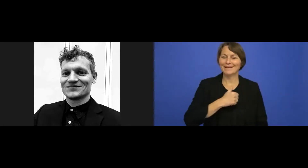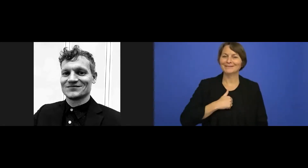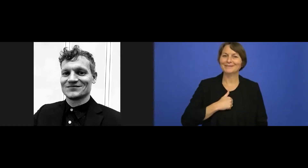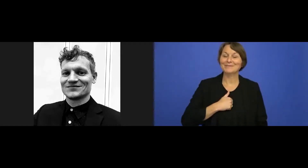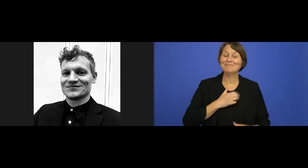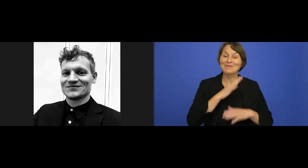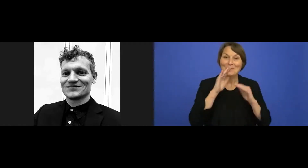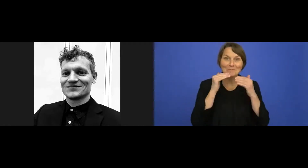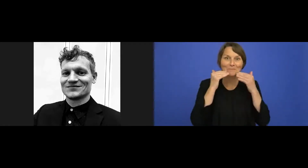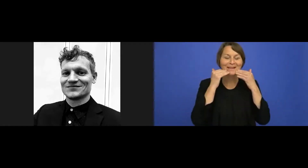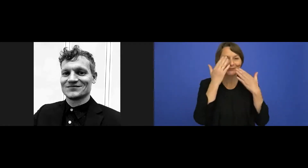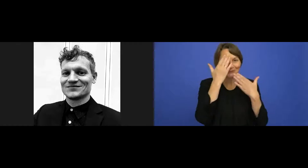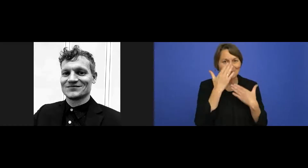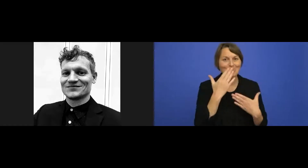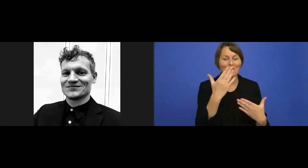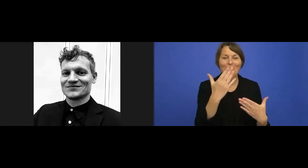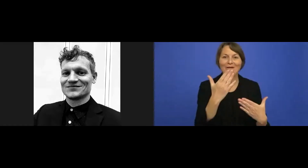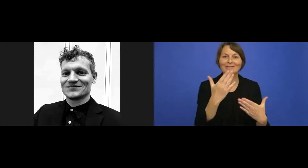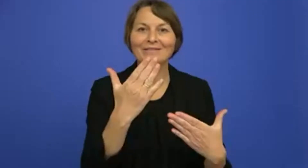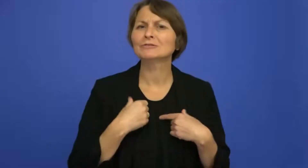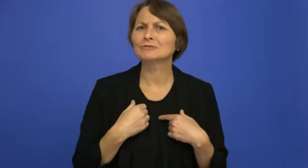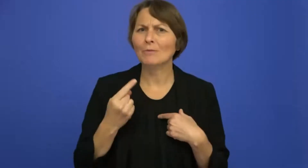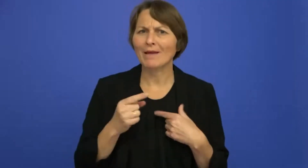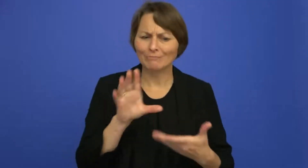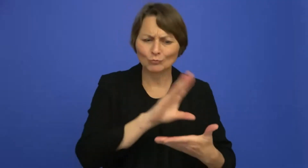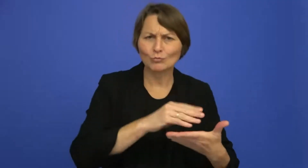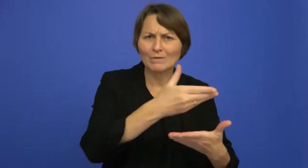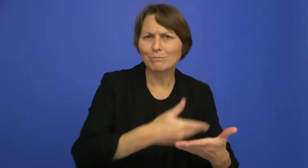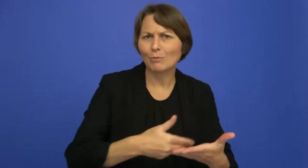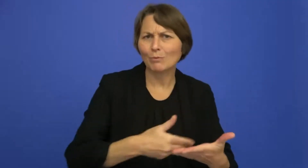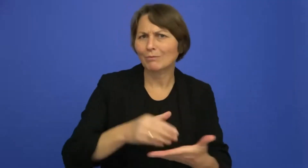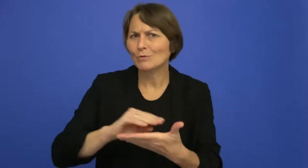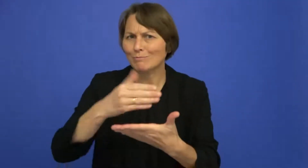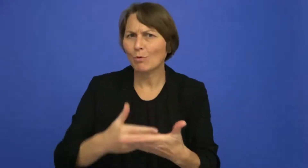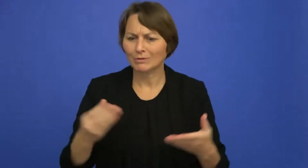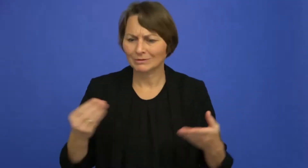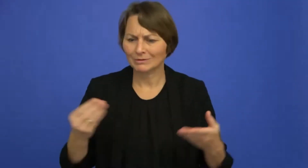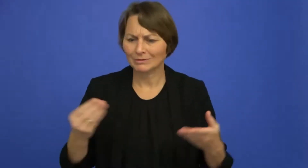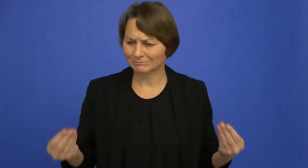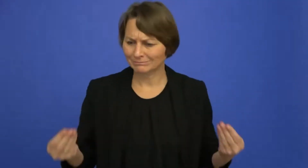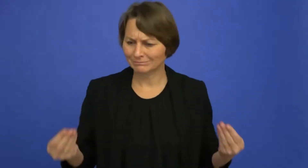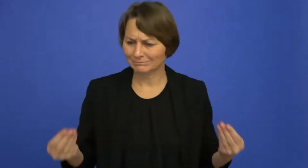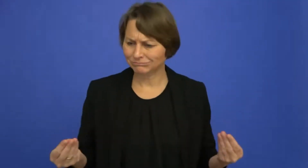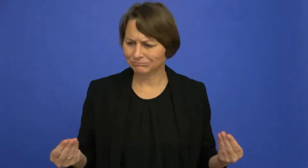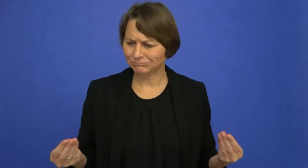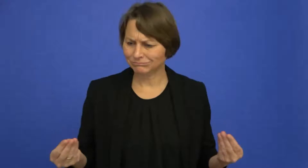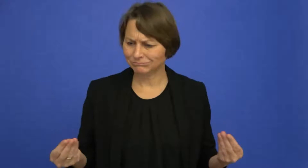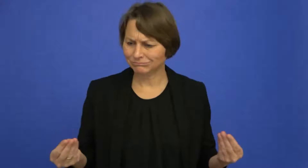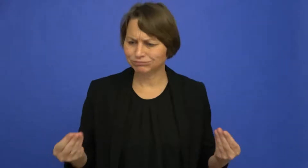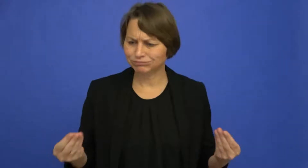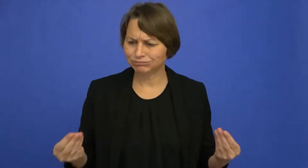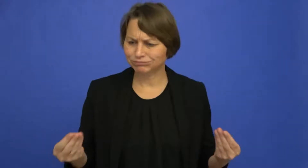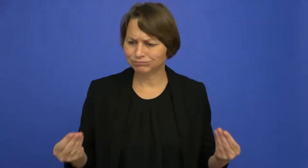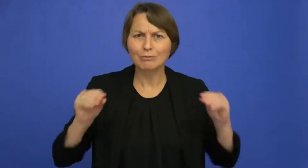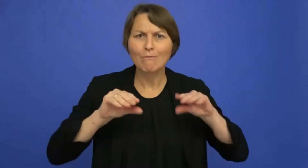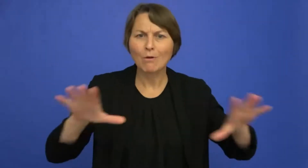de l'Éducation du Canada. C'est un grand plaisir, un honneur que de vous accueillir pour le lancement officiel de ces deux nouveaux